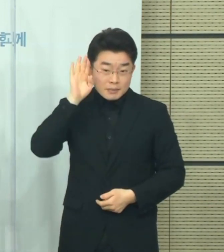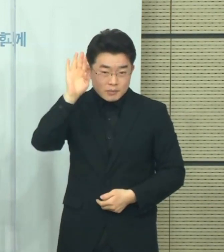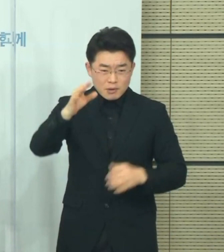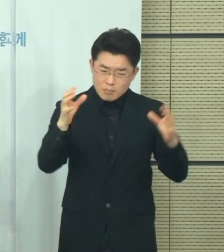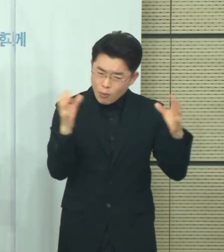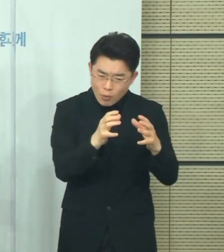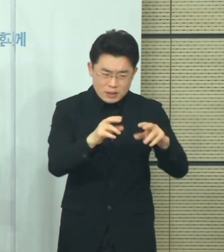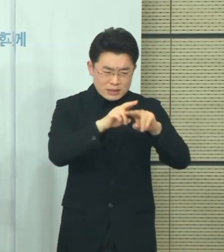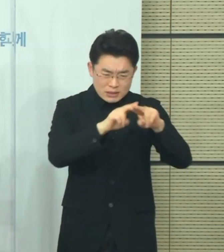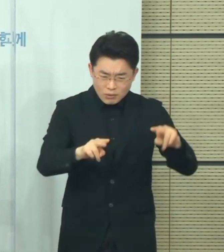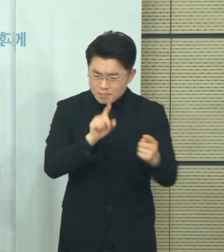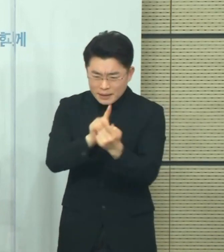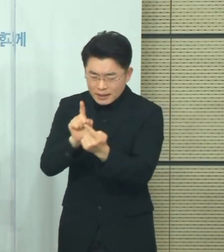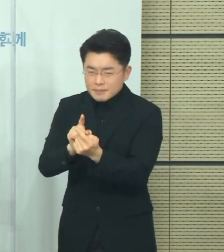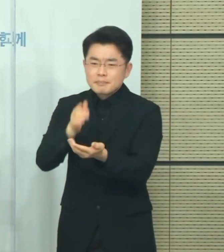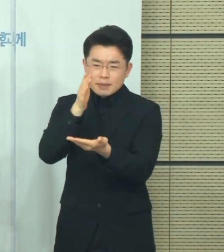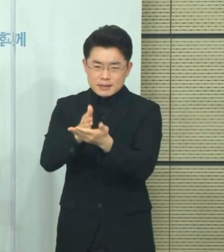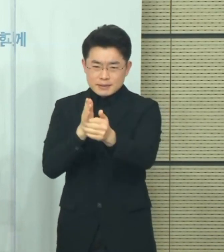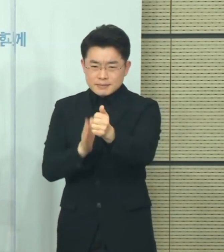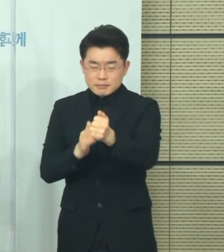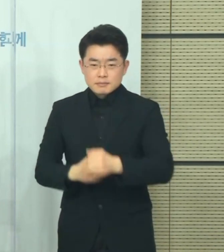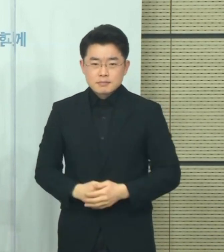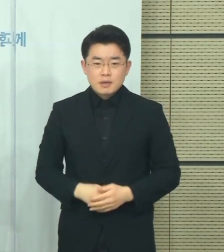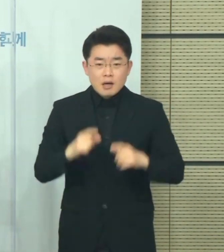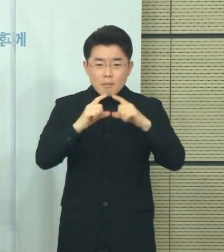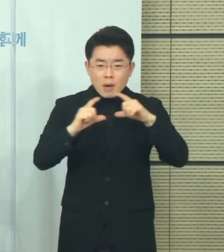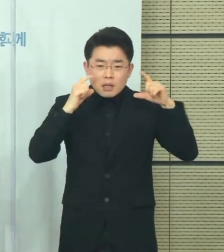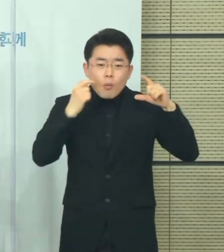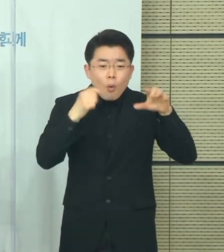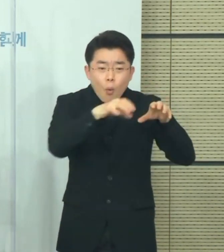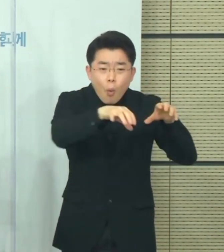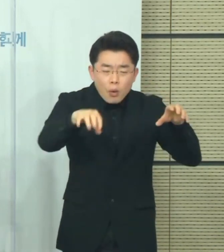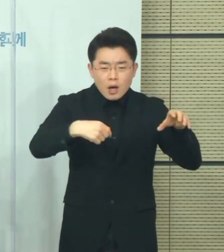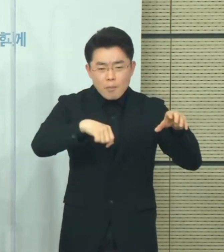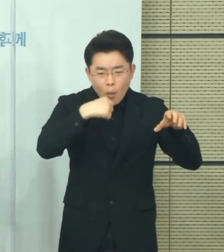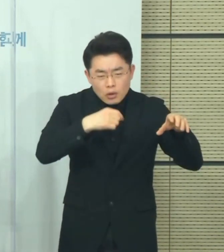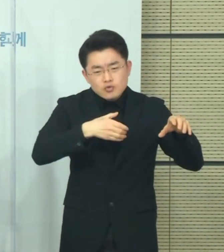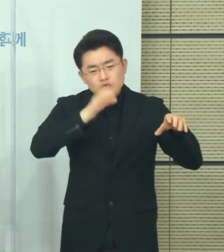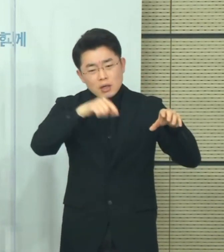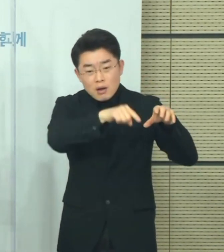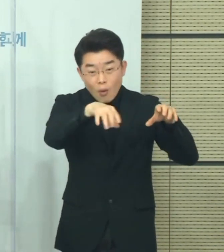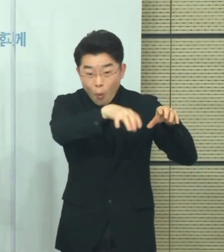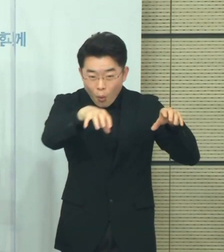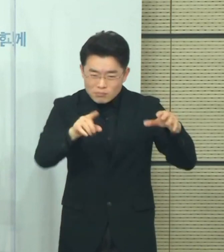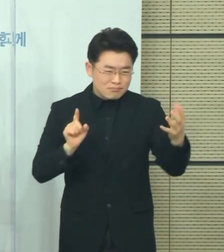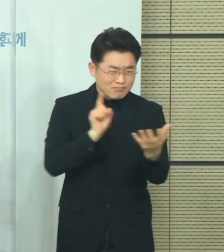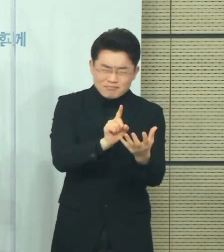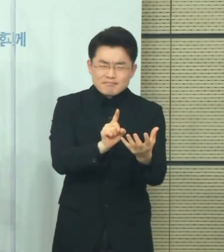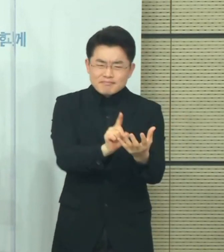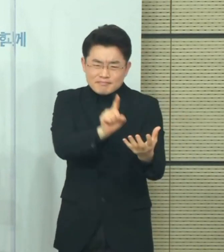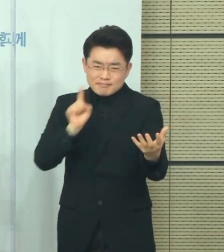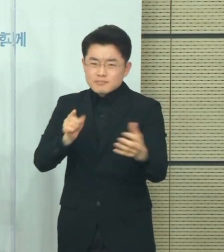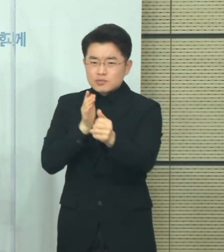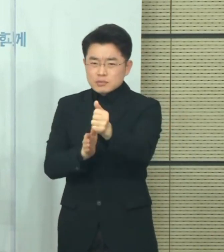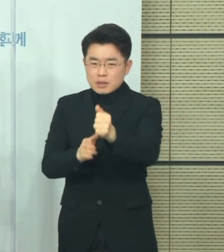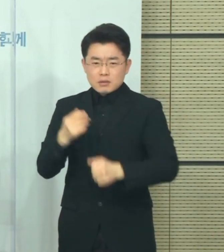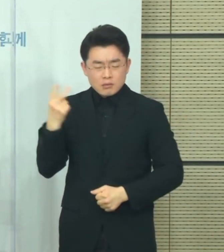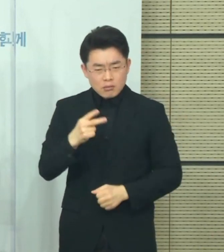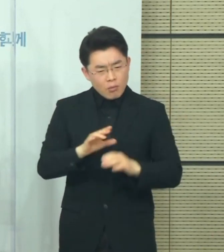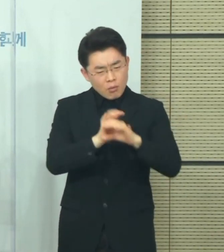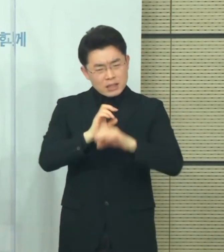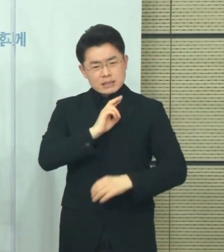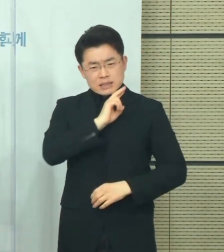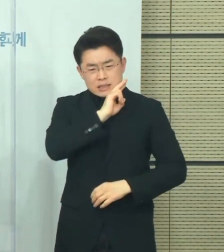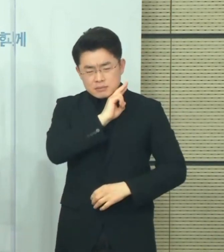취소 해 주시고 마스크를 착용할 수 없는 장소는 피해주시기 바랍니다 의심스러워 쓸 때는 신속히 검사를